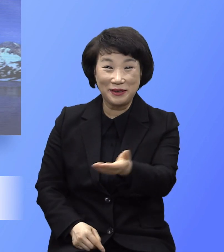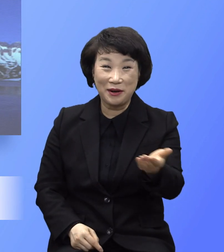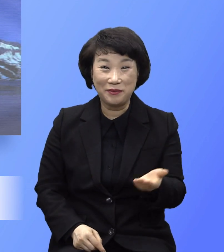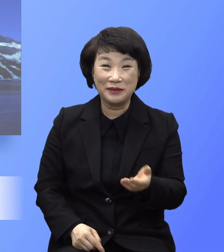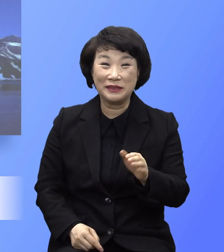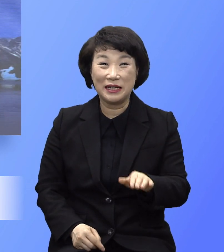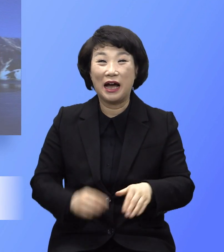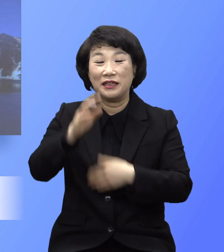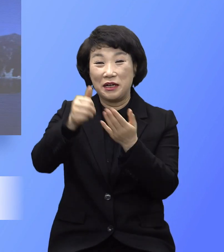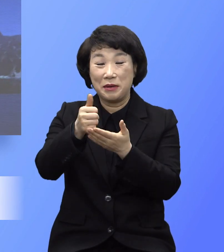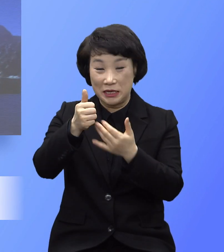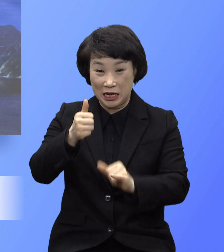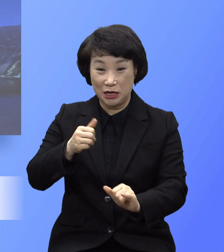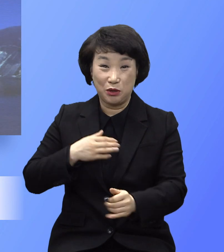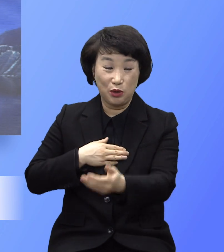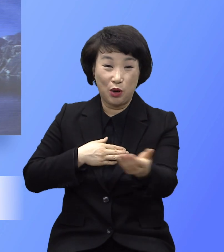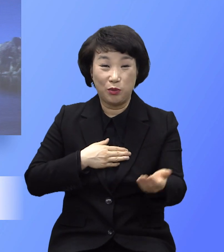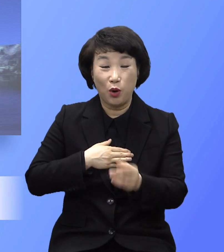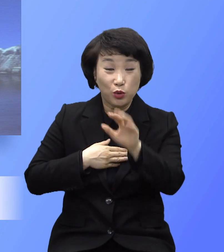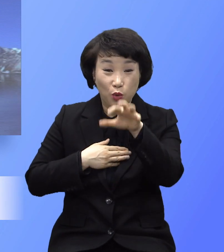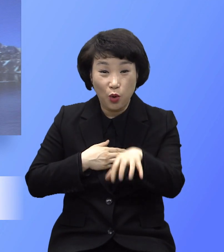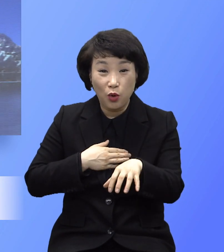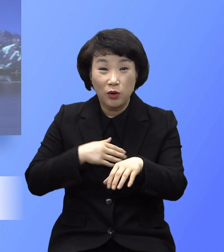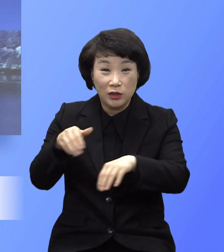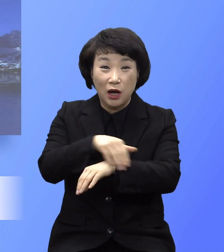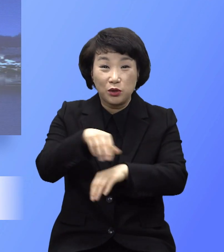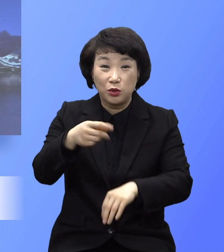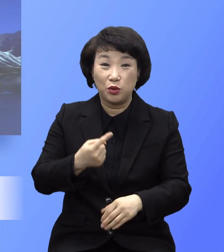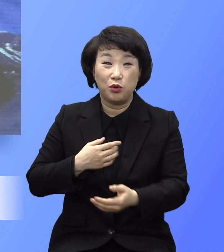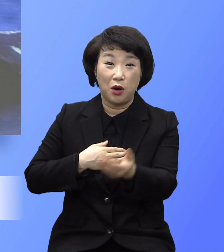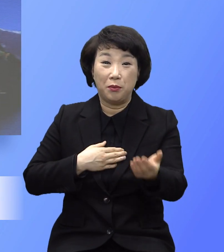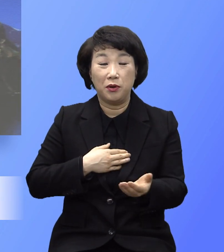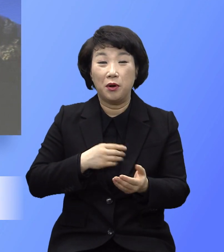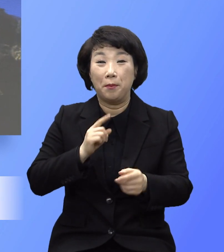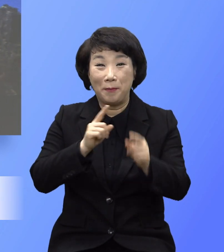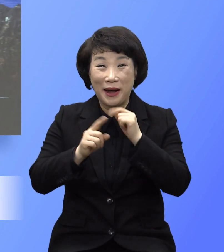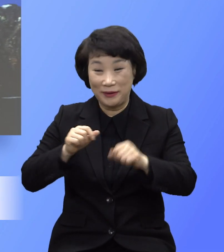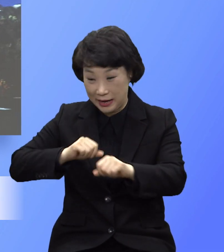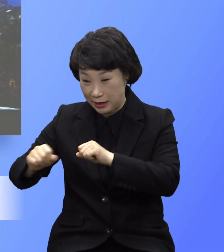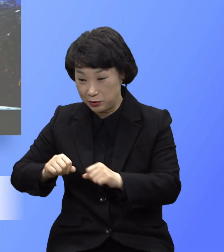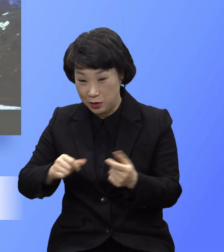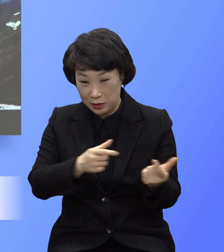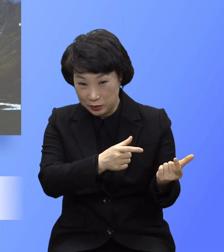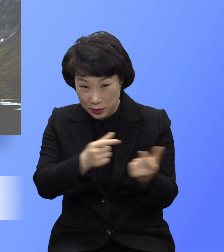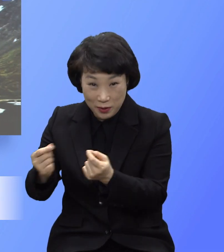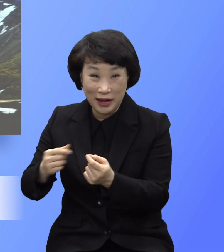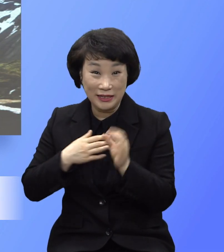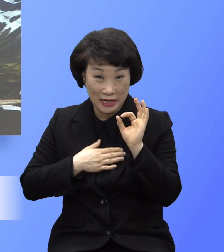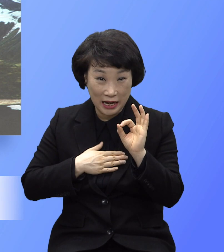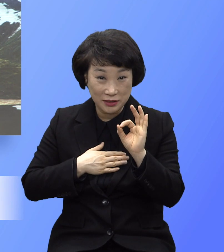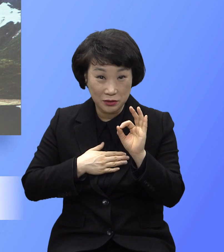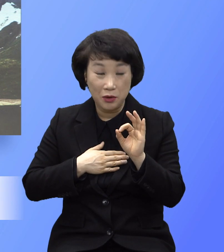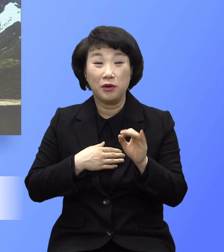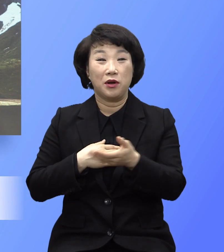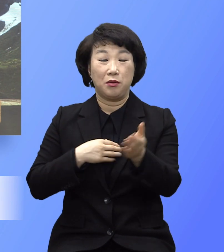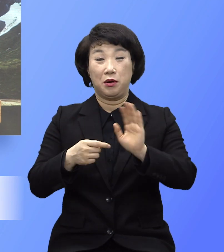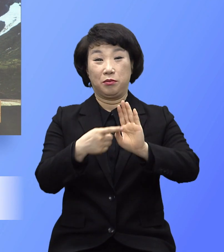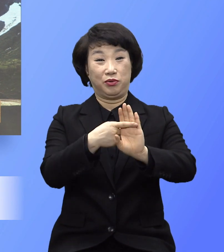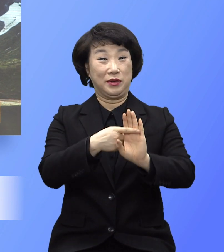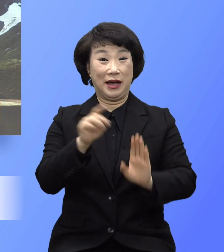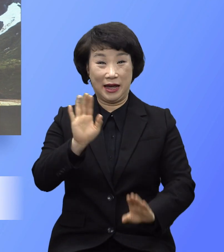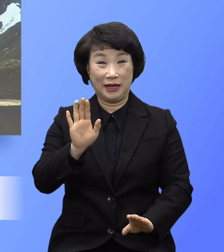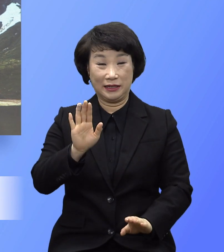여러분 하나님의 자녀에 대해서 어디를 가든지 말과 행실이 부정할 수 없는 사람이 돼요.